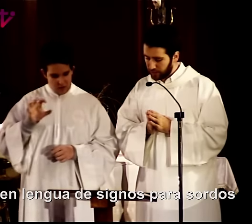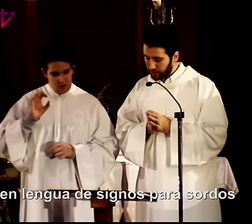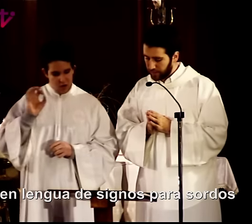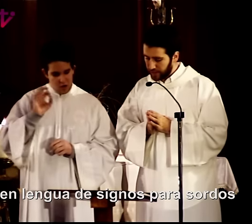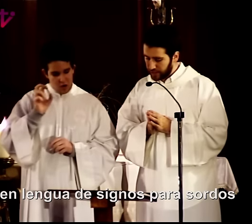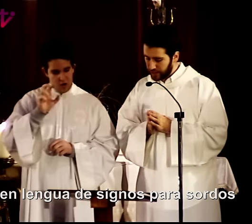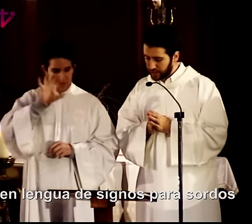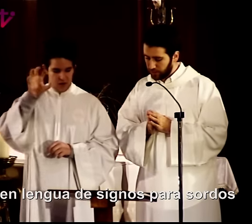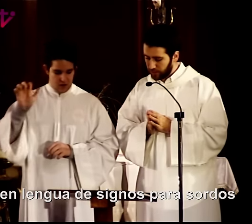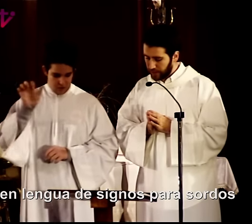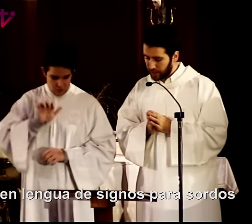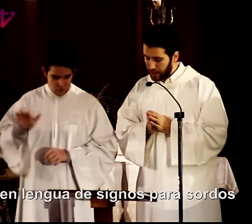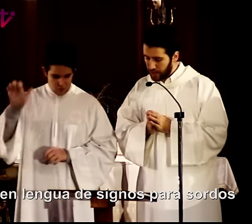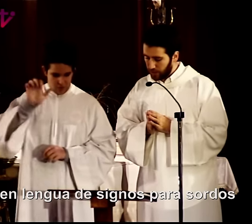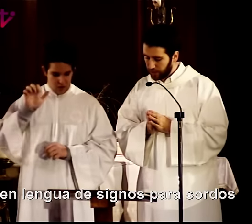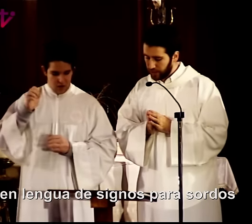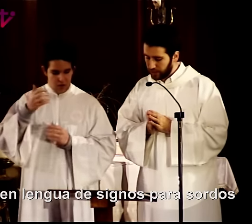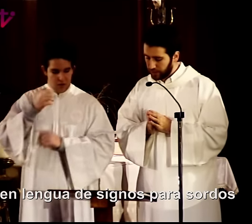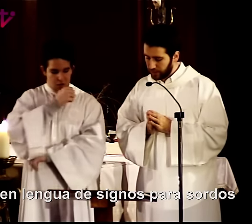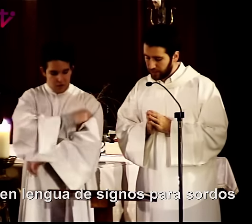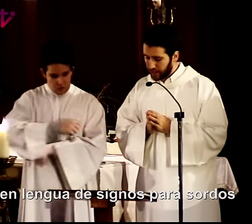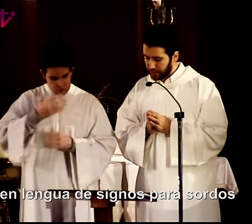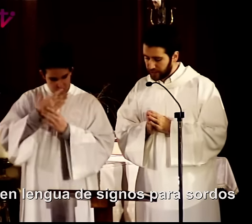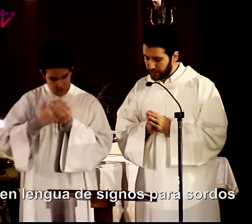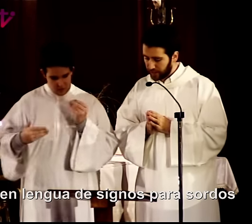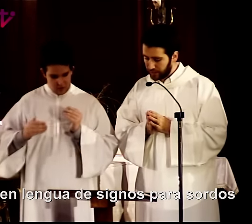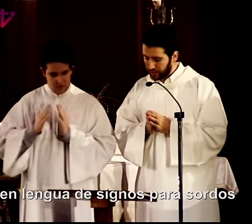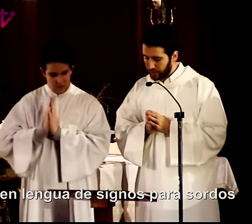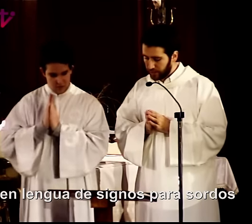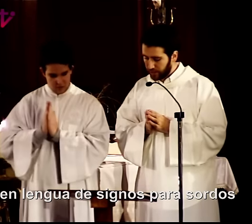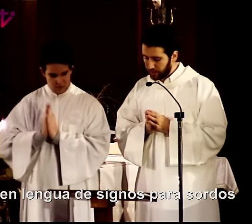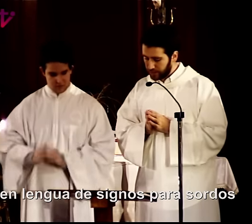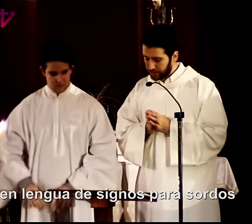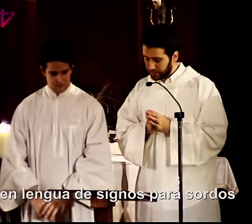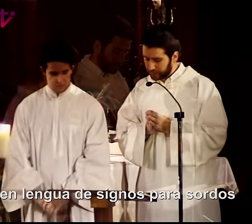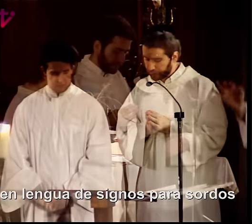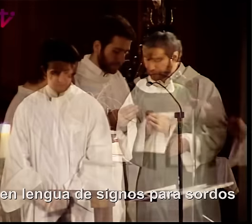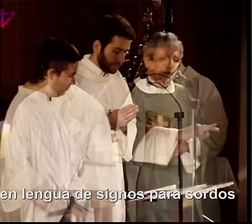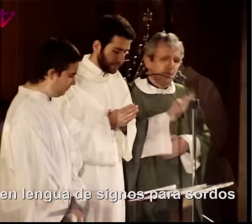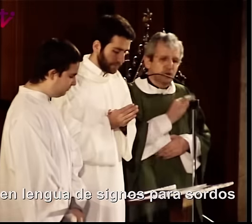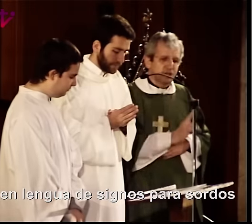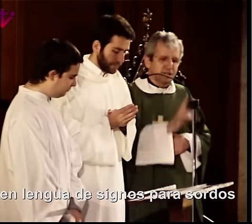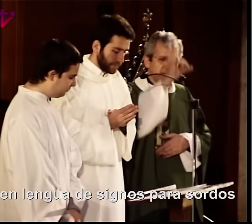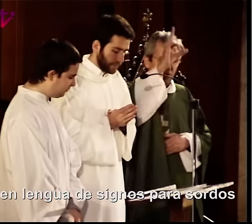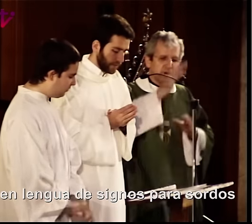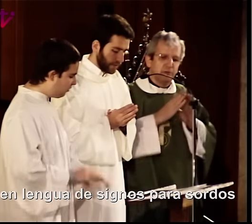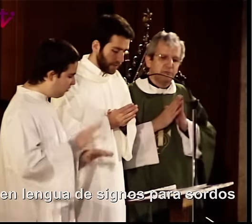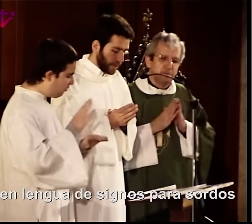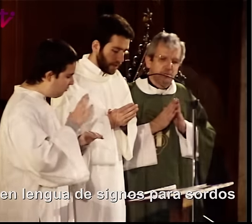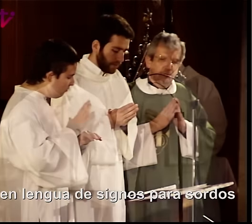a países de Europa huyendo de la miseria, oremos. Te lo pedimos, Señor. Por